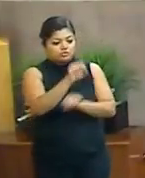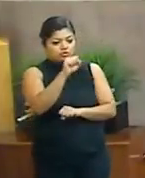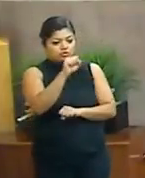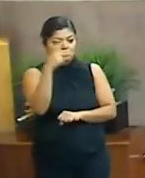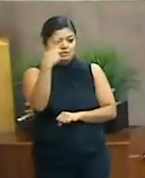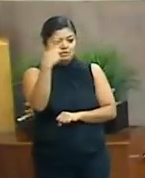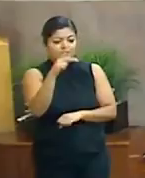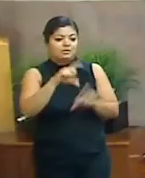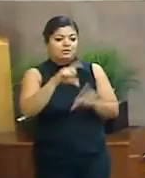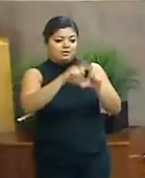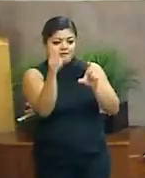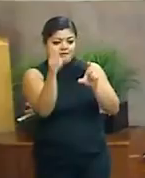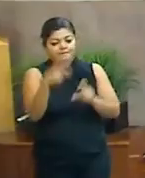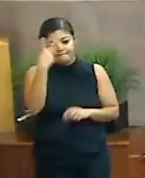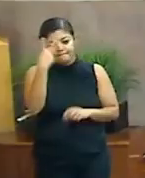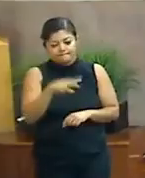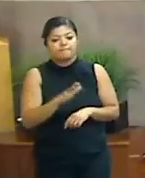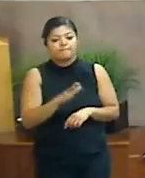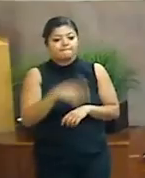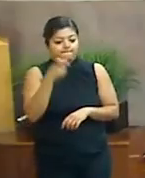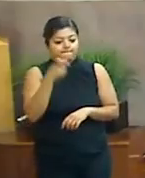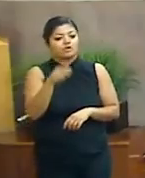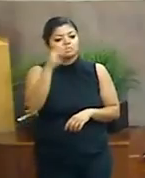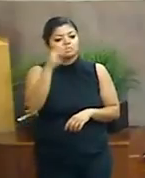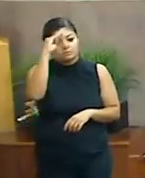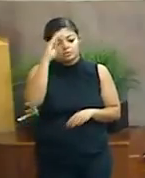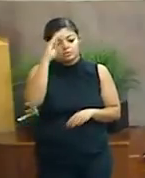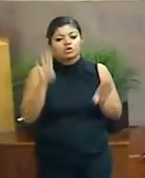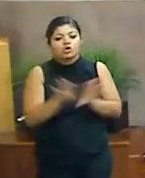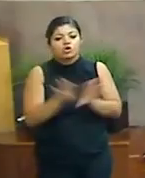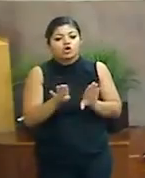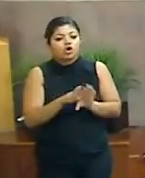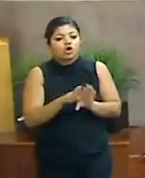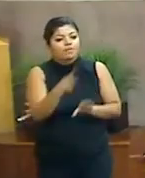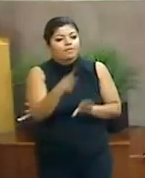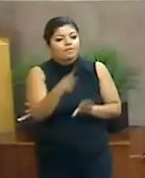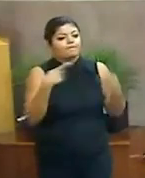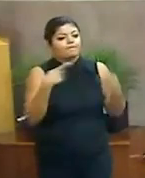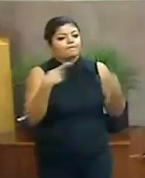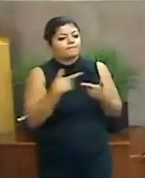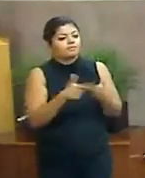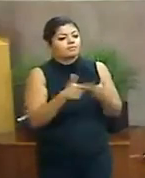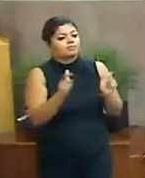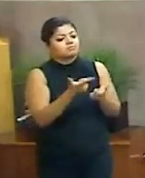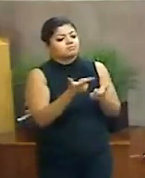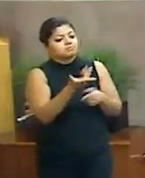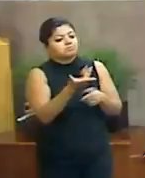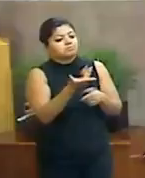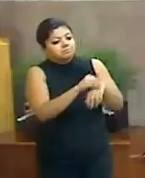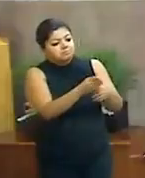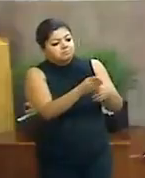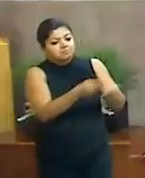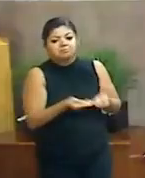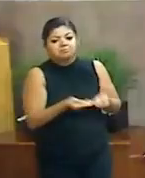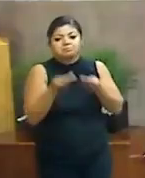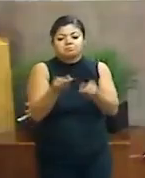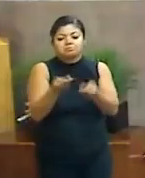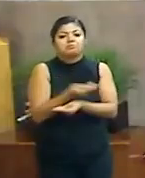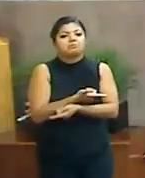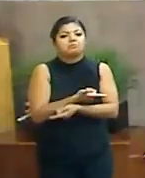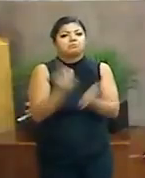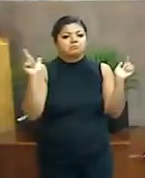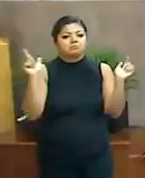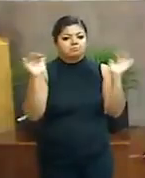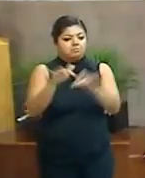ese sentido es incorrecto pretender someter mediante un mecanismo de participación ciudadana una autorización en materia ambiental otorgada